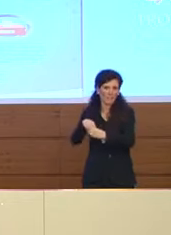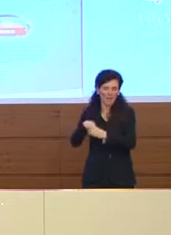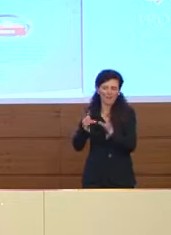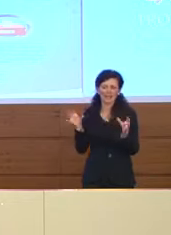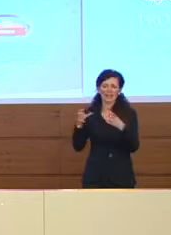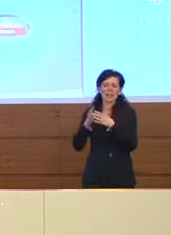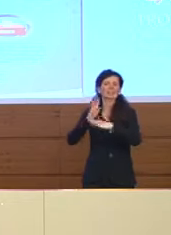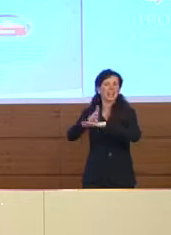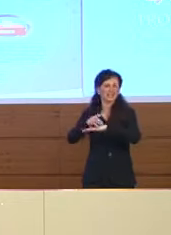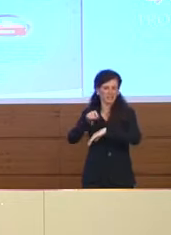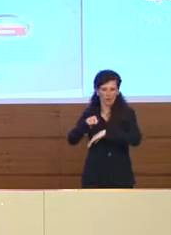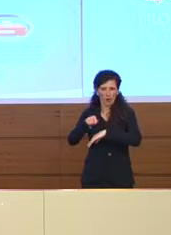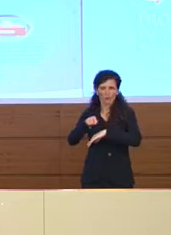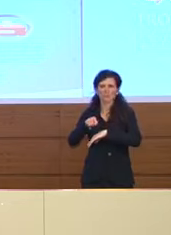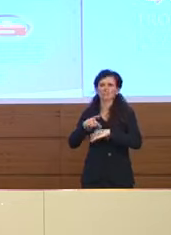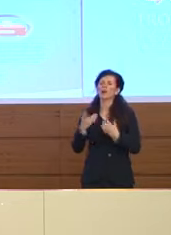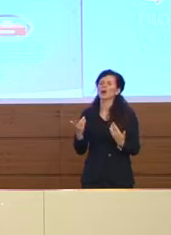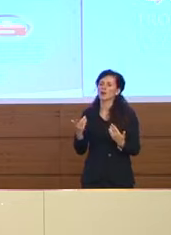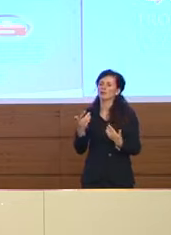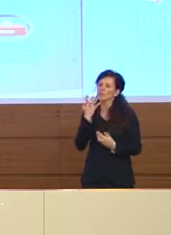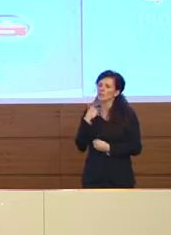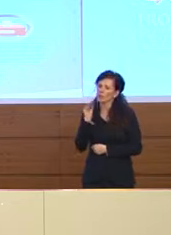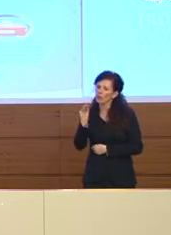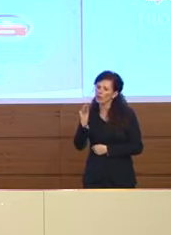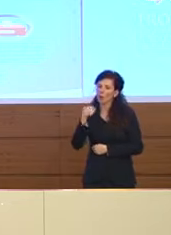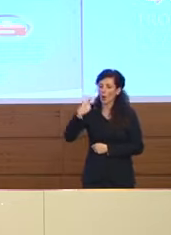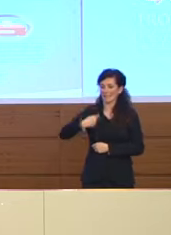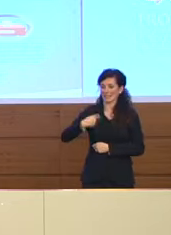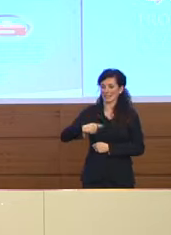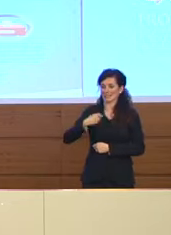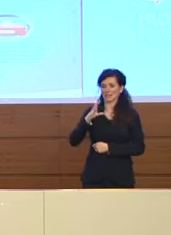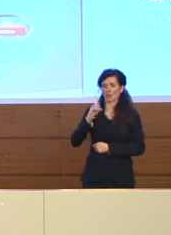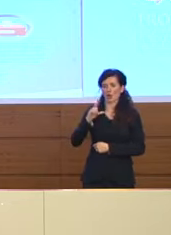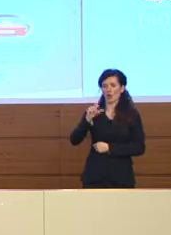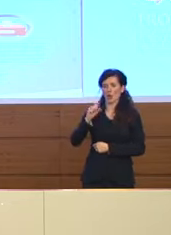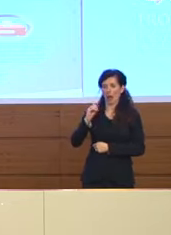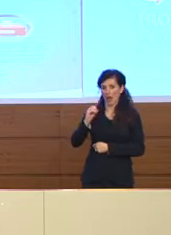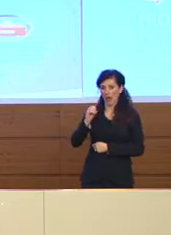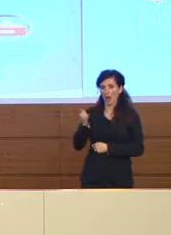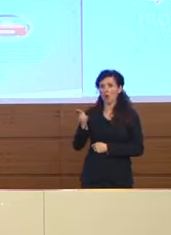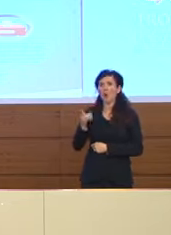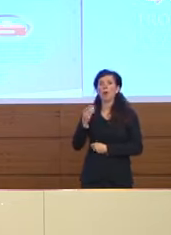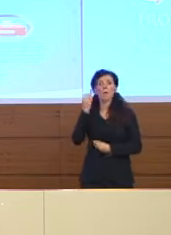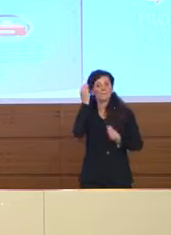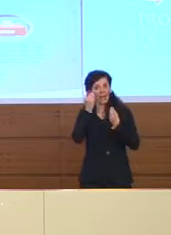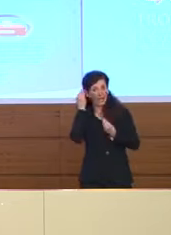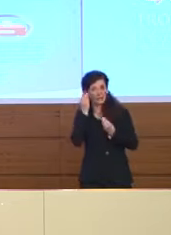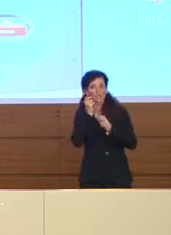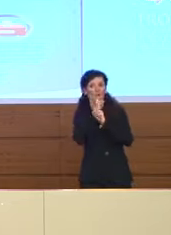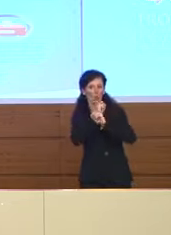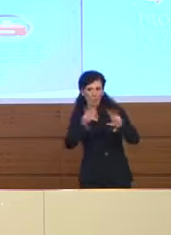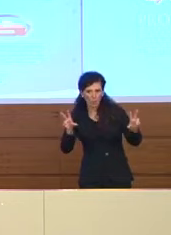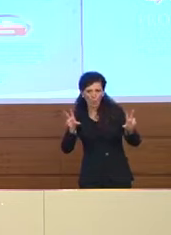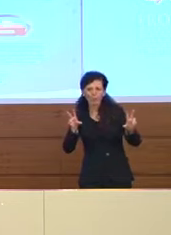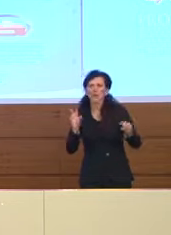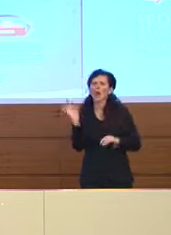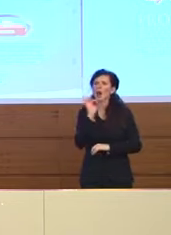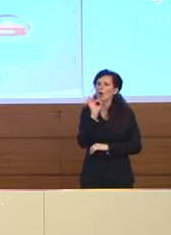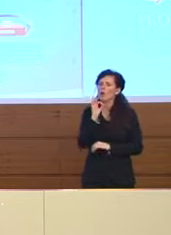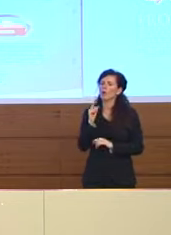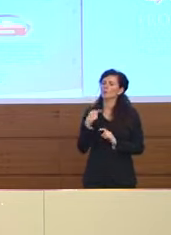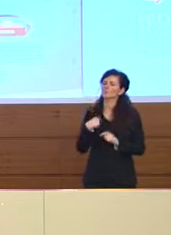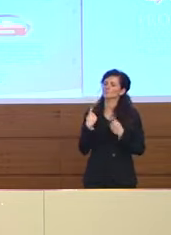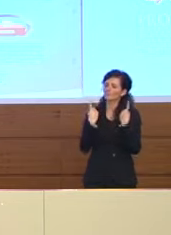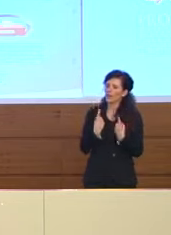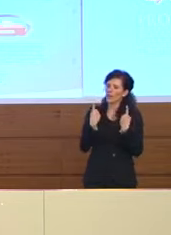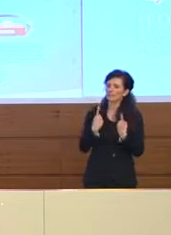scorso se il presidente la trasforma colao ha intenzione di comunicare o dovremo attendere la parola del presidente